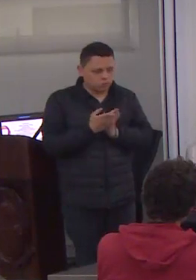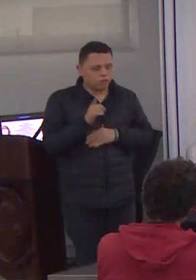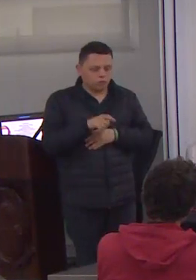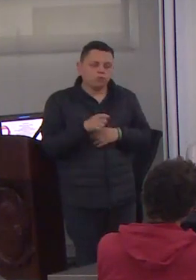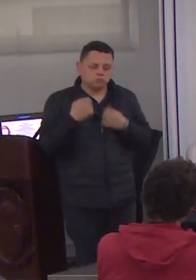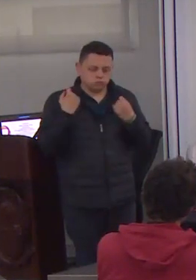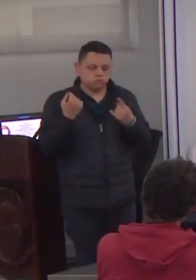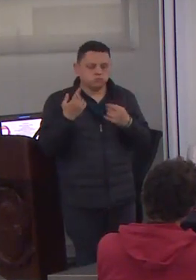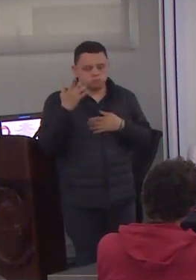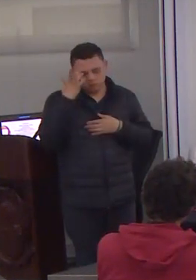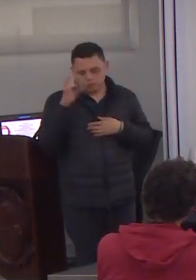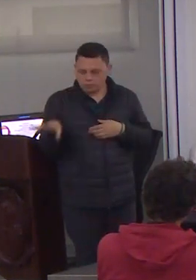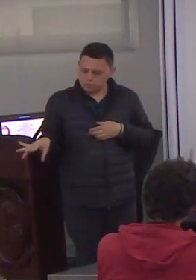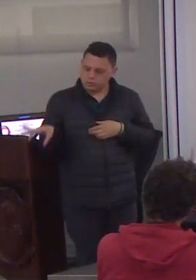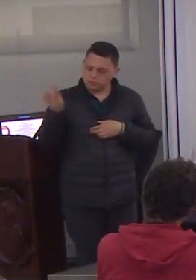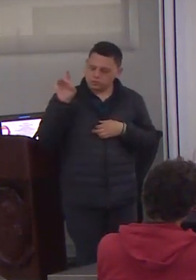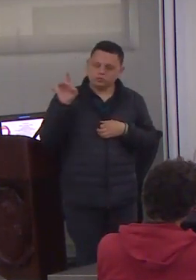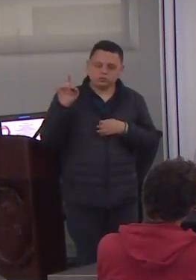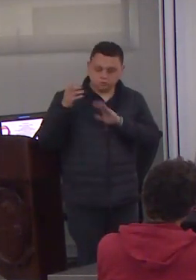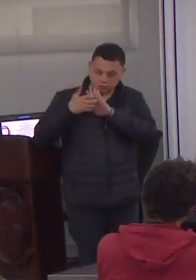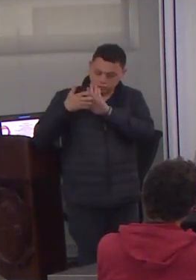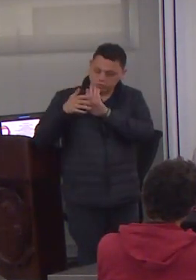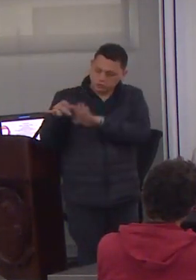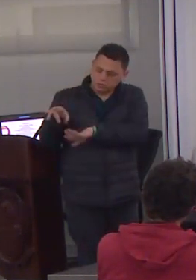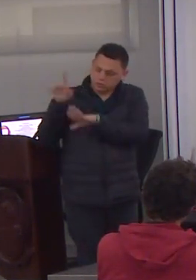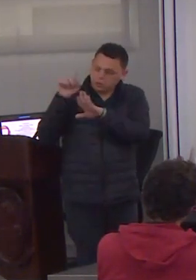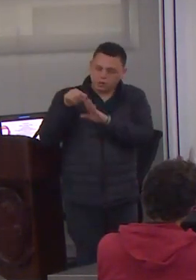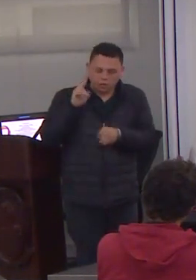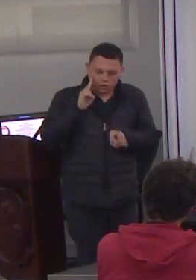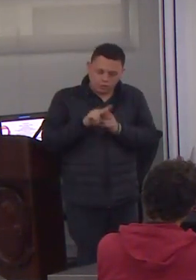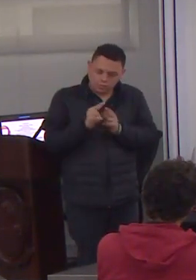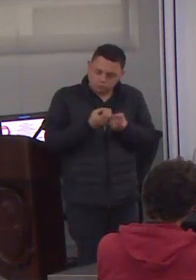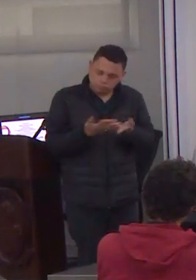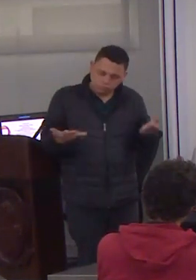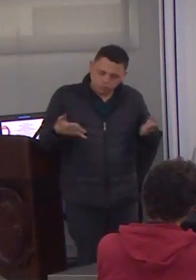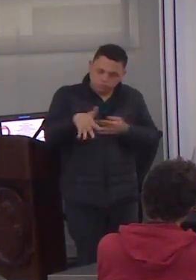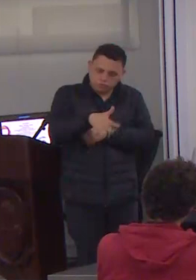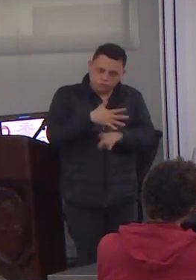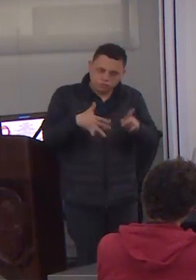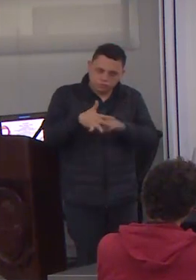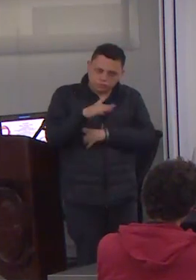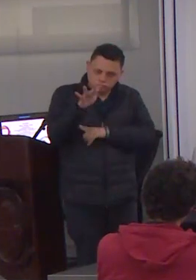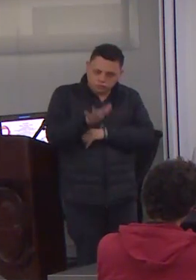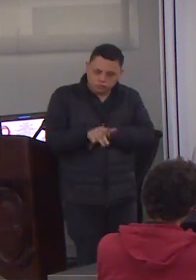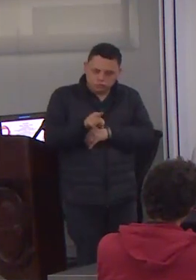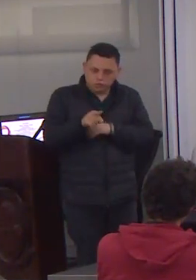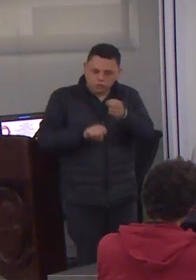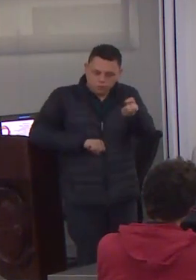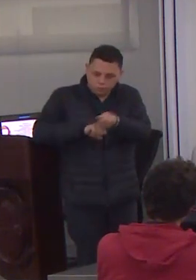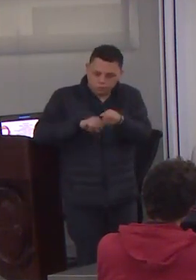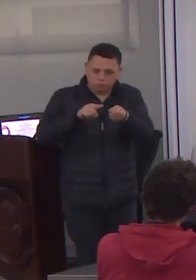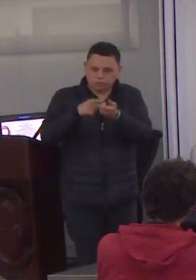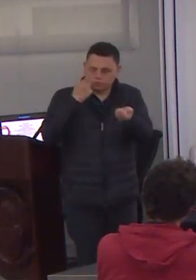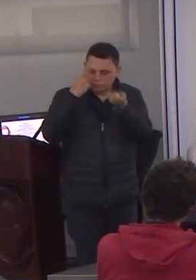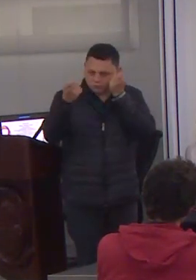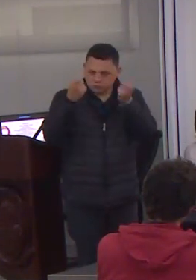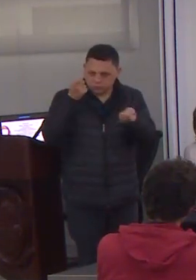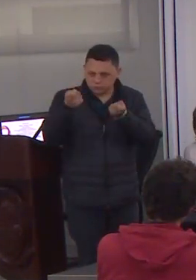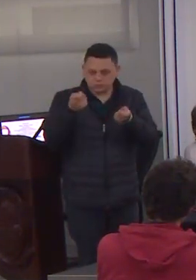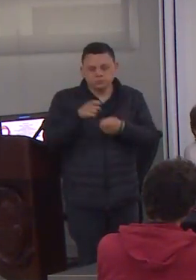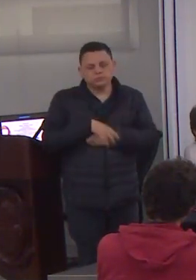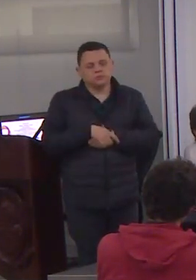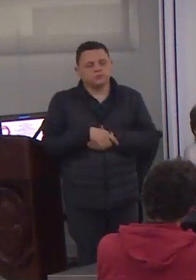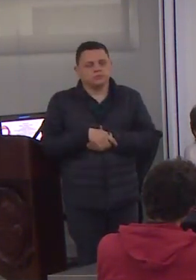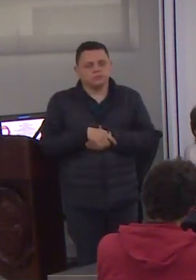consideramos porque nos ayudan básicamente a conocer el chico en relación a los apoyos y las estrategias de apoyo